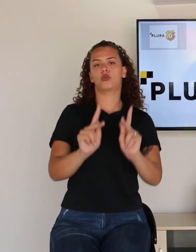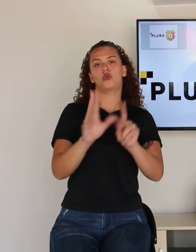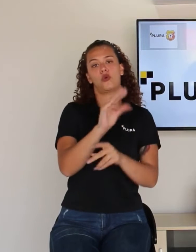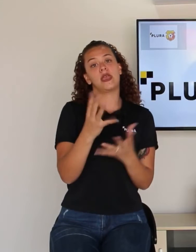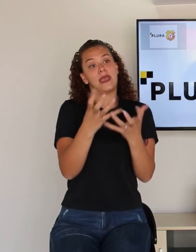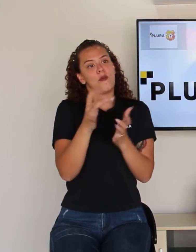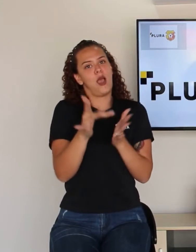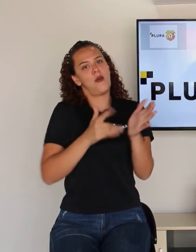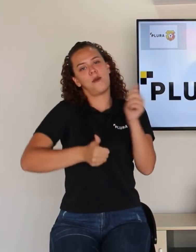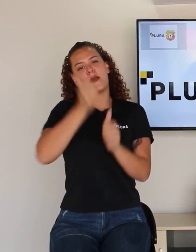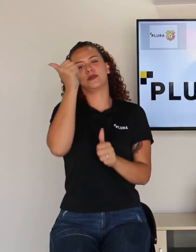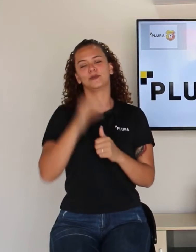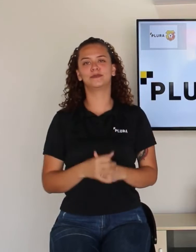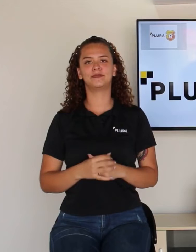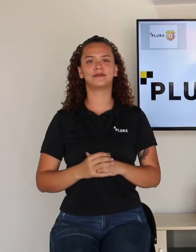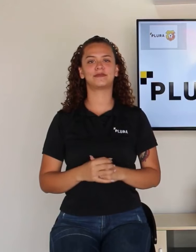que queremos aprovechar al máximo.